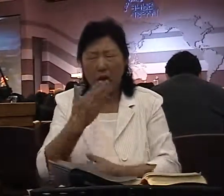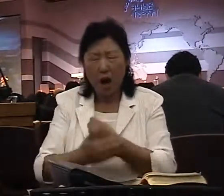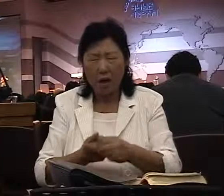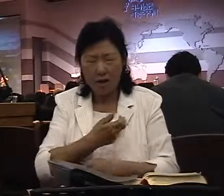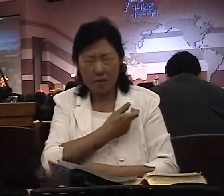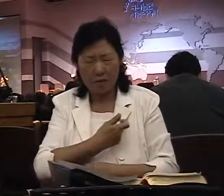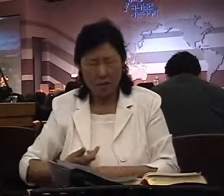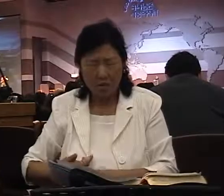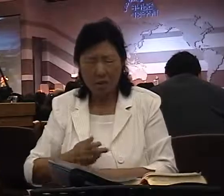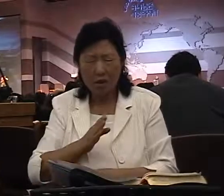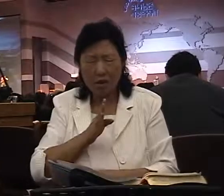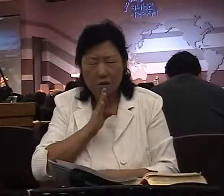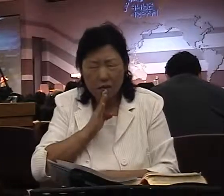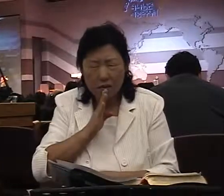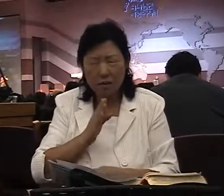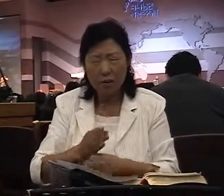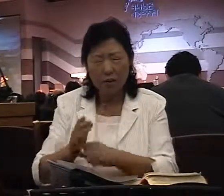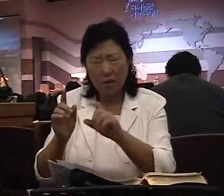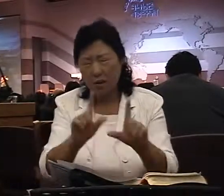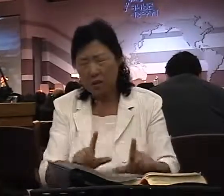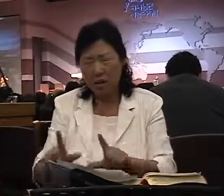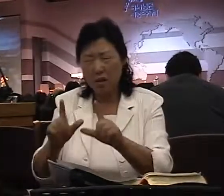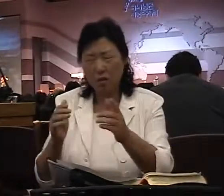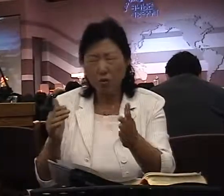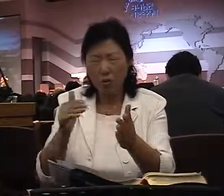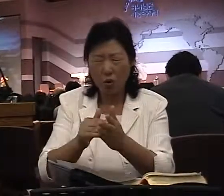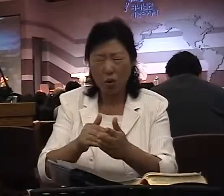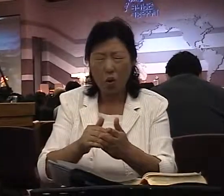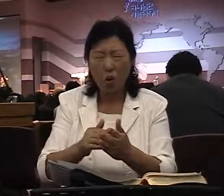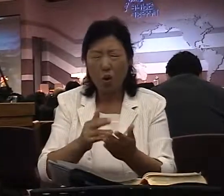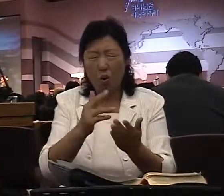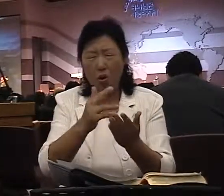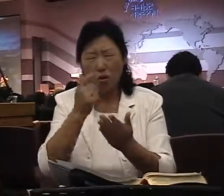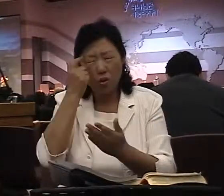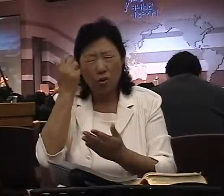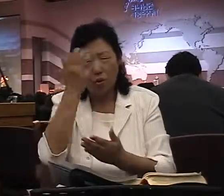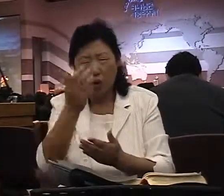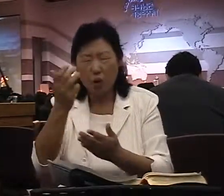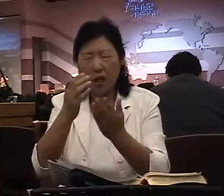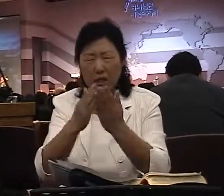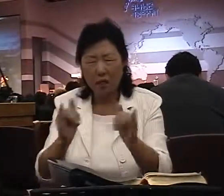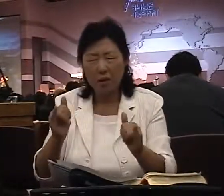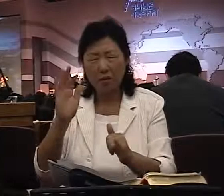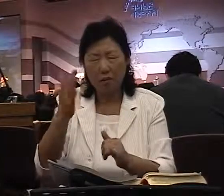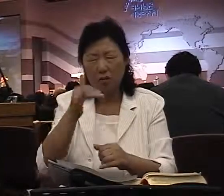기도합니다. 주여 역사해 주시옵소서. 주여 인도해 주시옵소서.